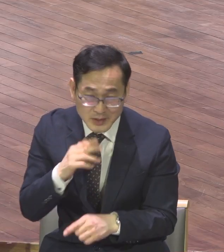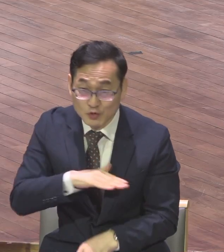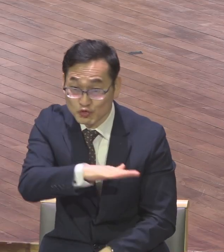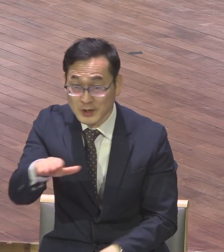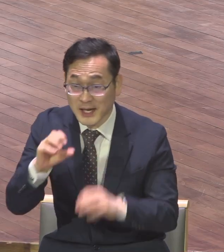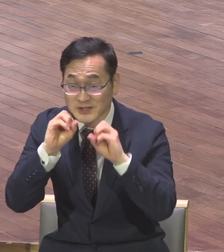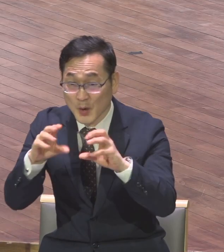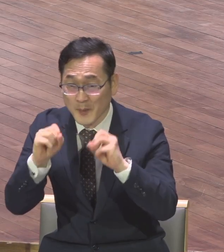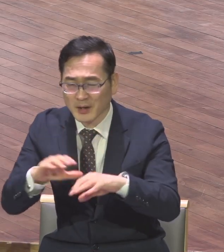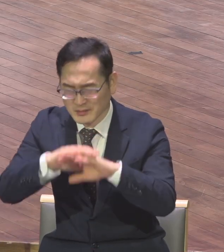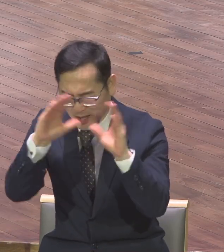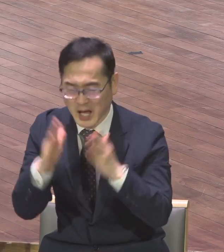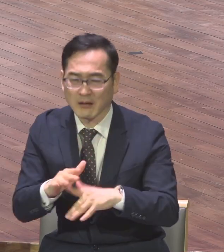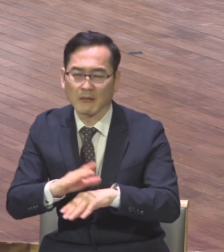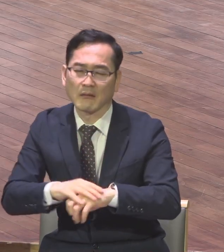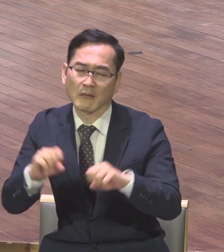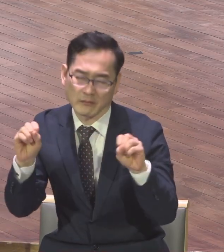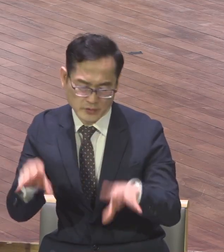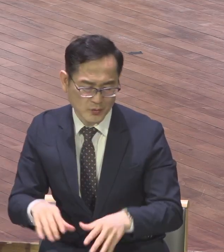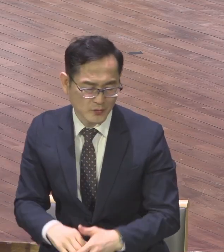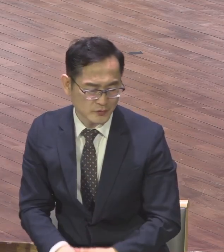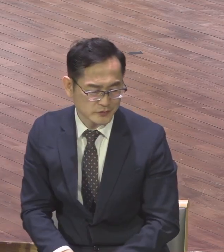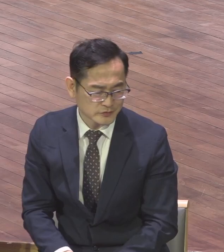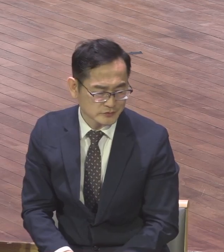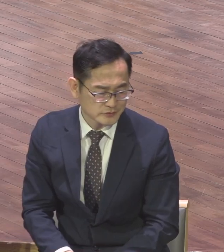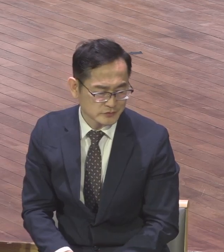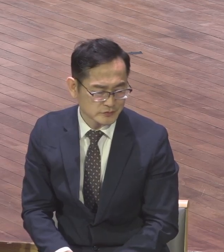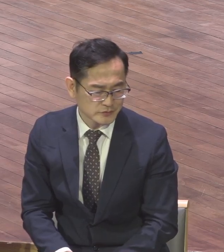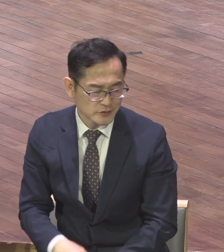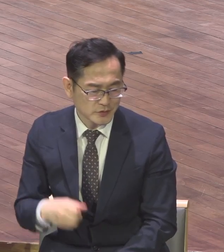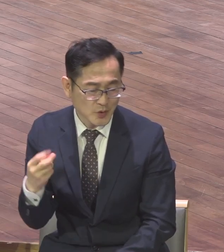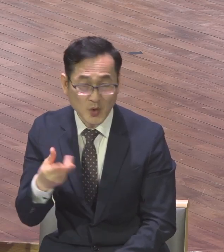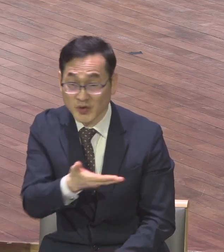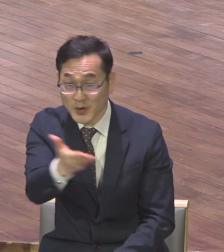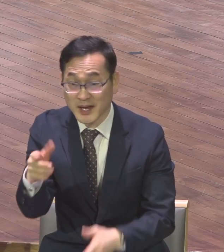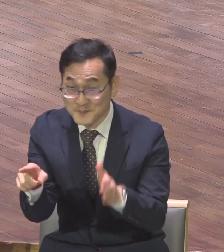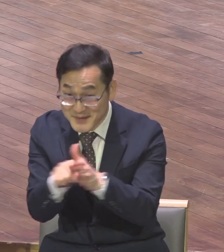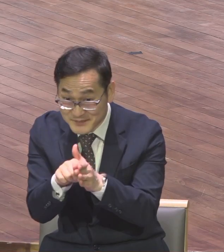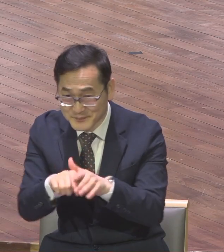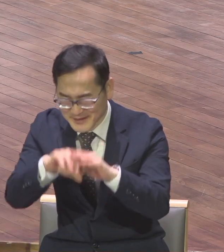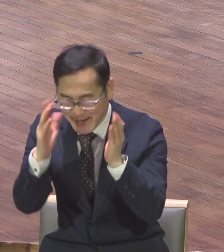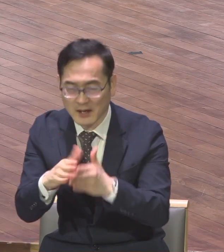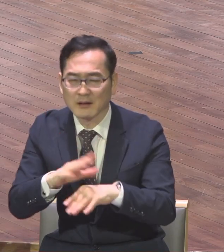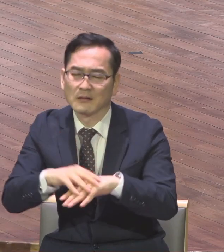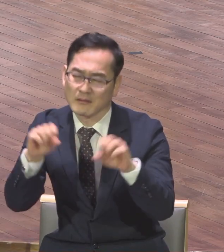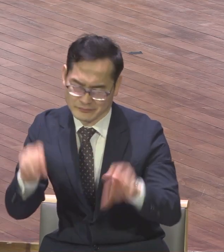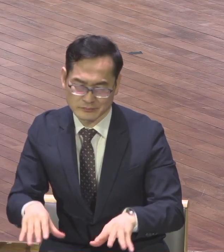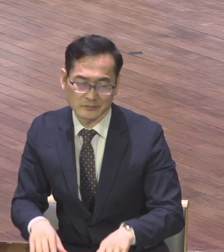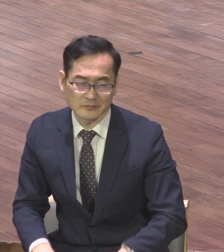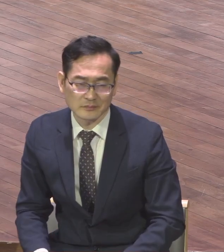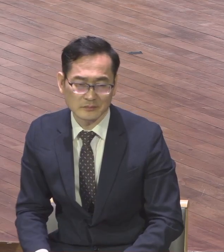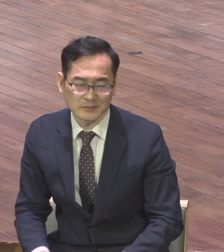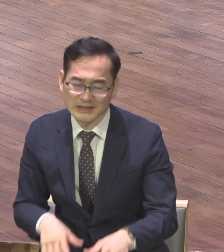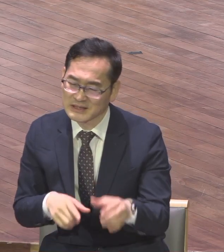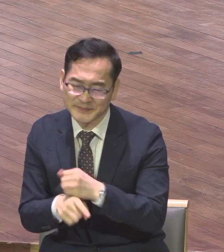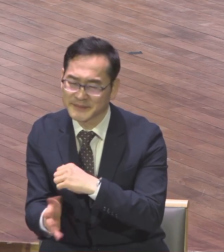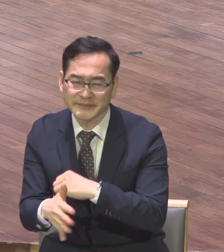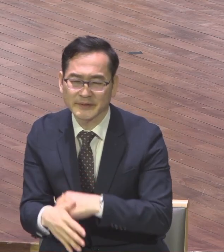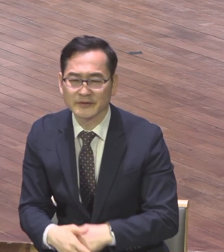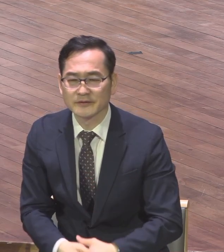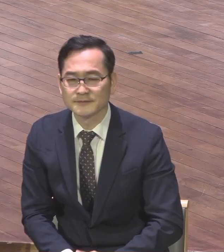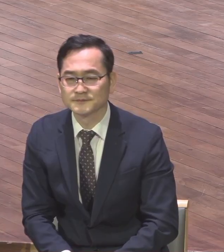못하였으면 우리가 전파하는 것도 헛것이요 또 너희 믿음도 헛것이며